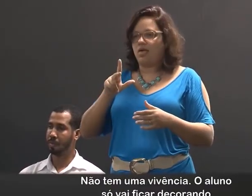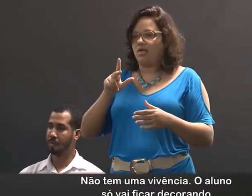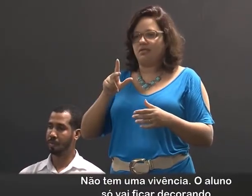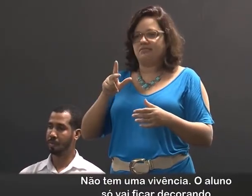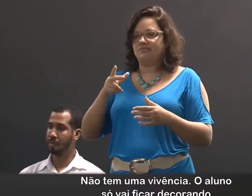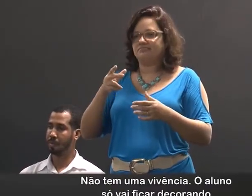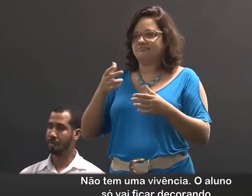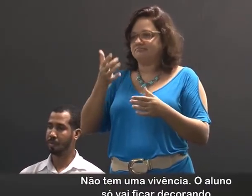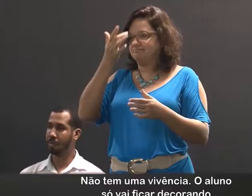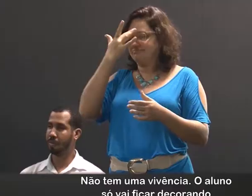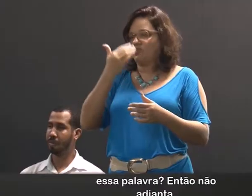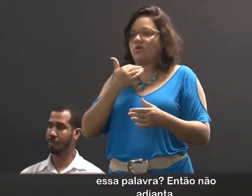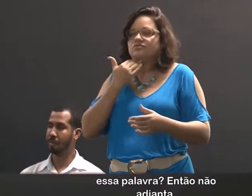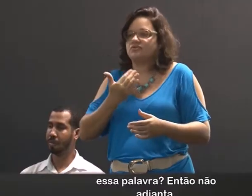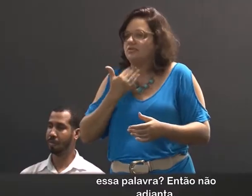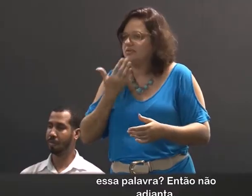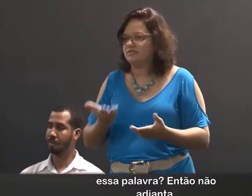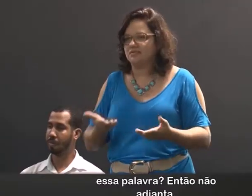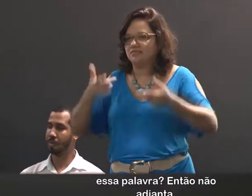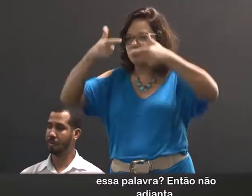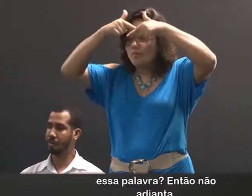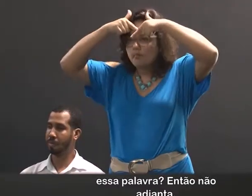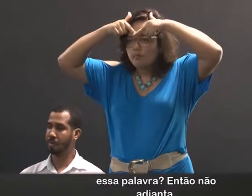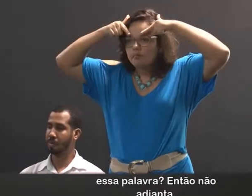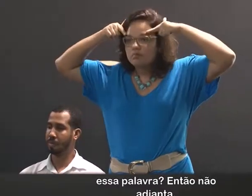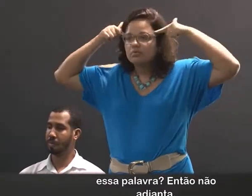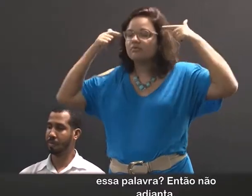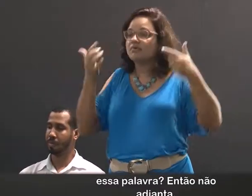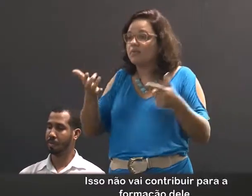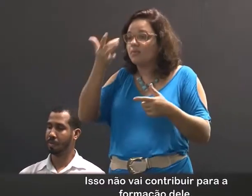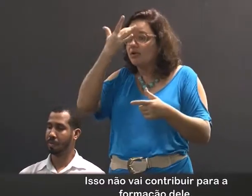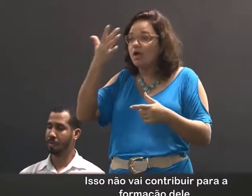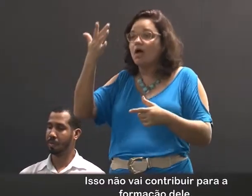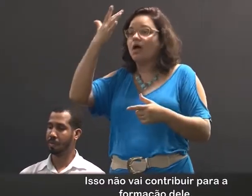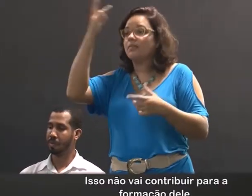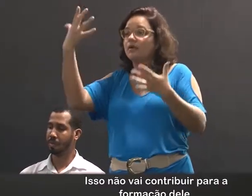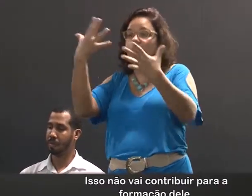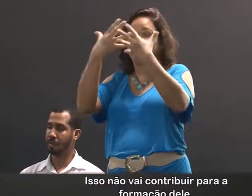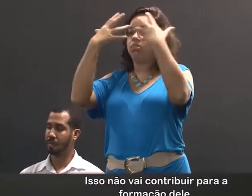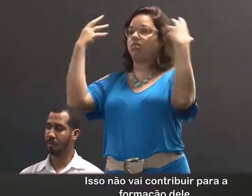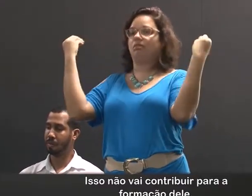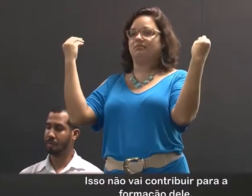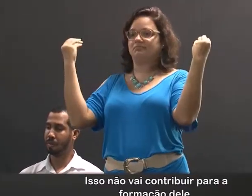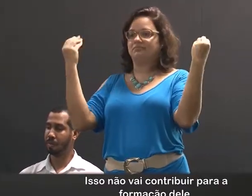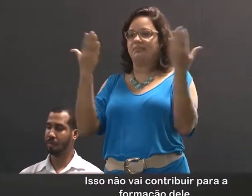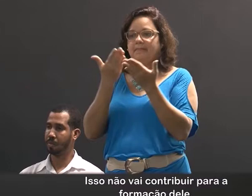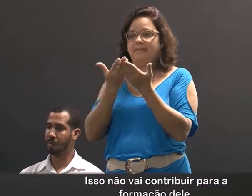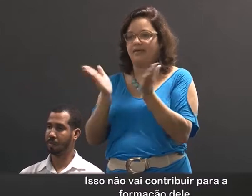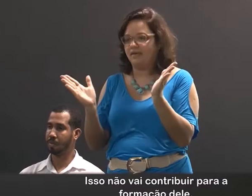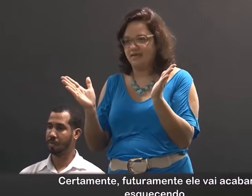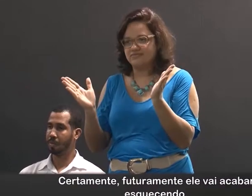ficar decorando essa palavra, então não adianta. Isso não vai contribuir para a formação dele.